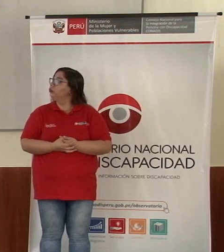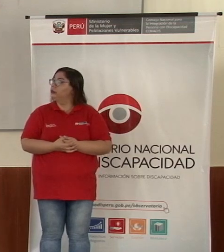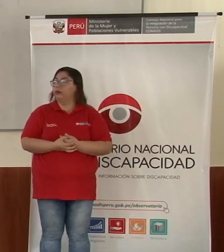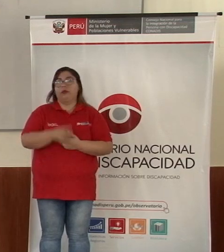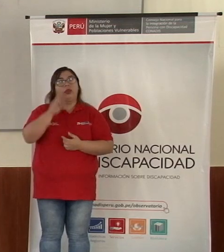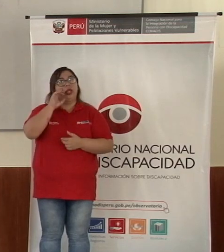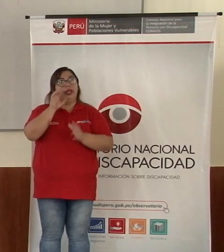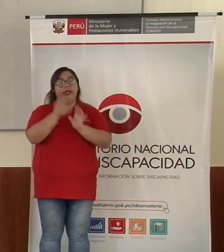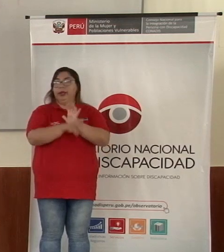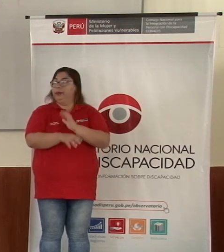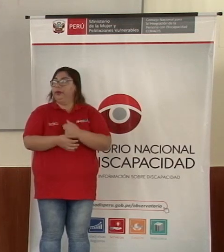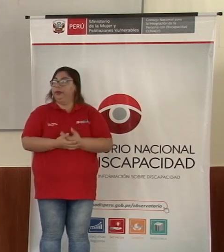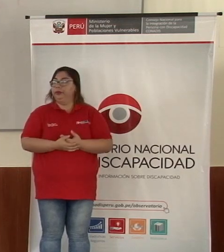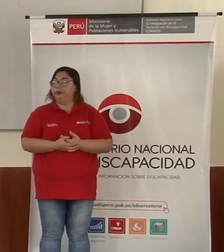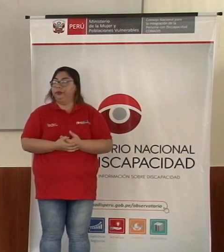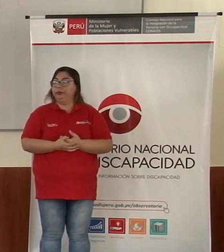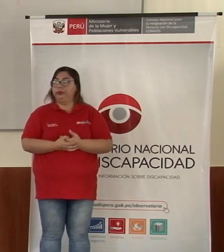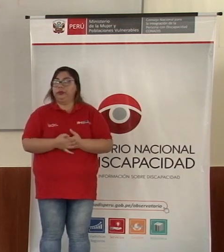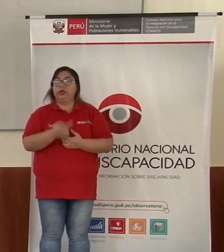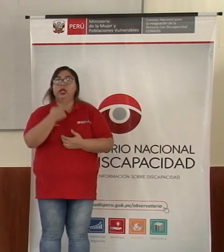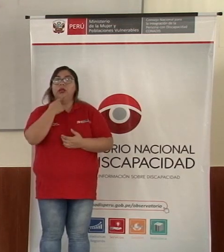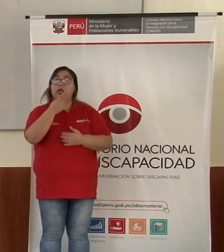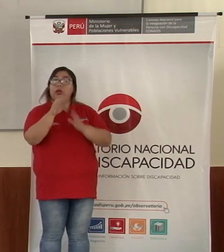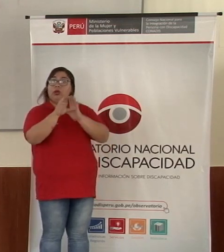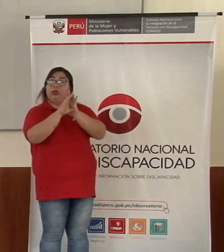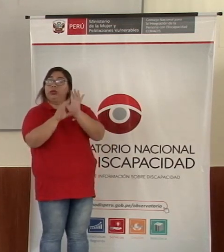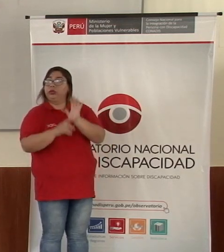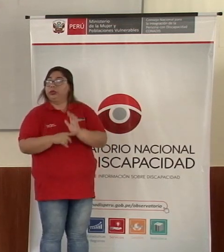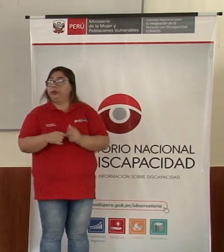Por ejemplo, el Código Civil,